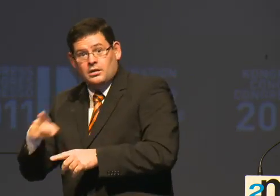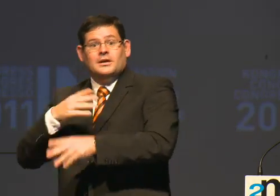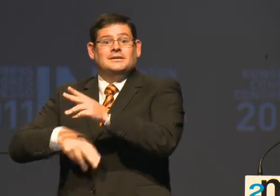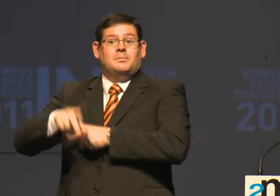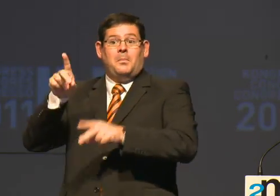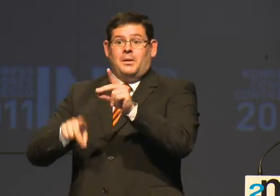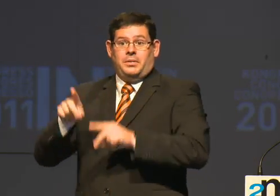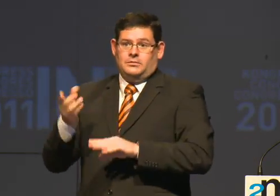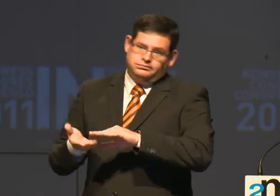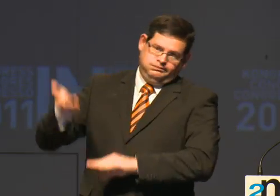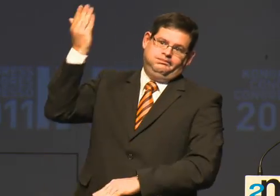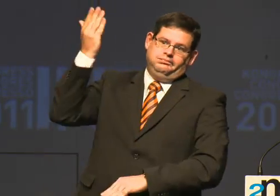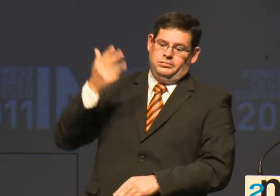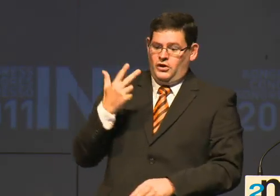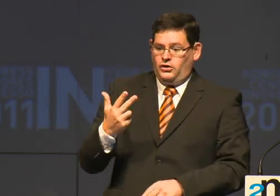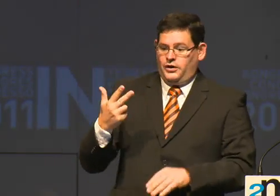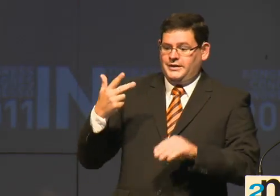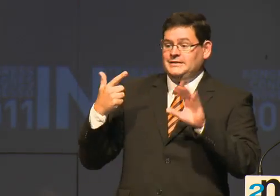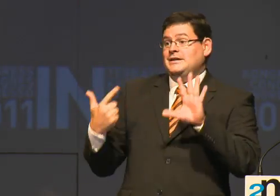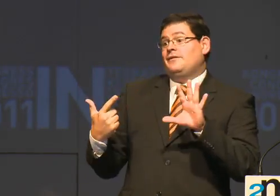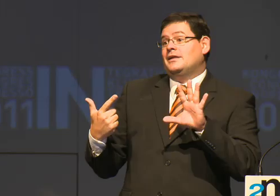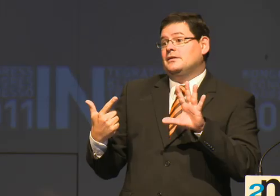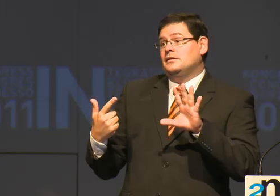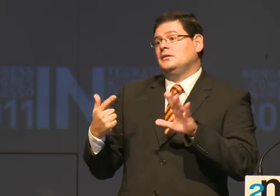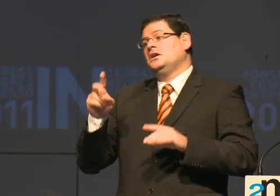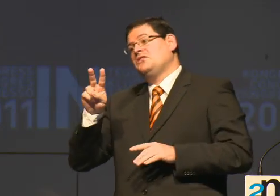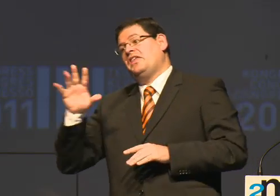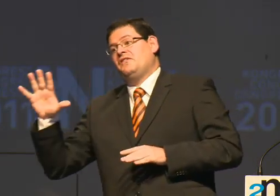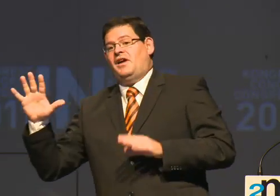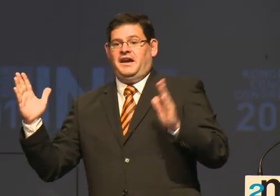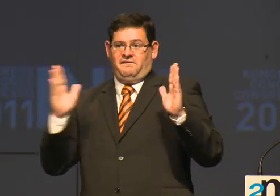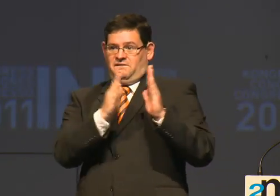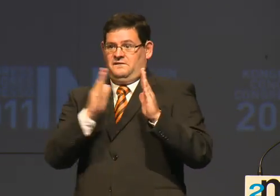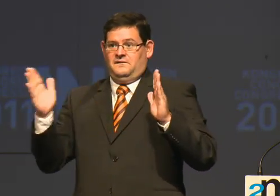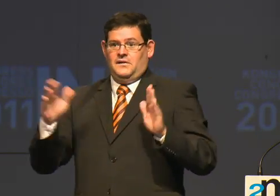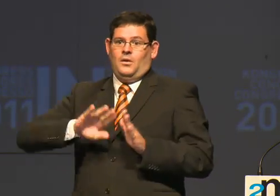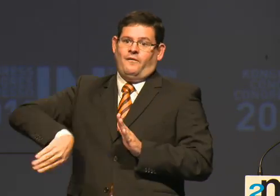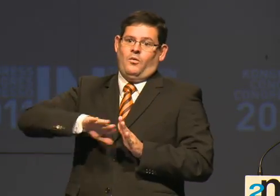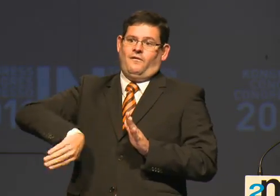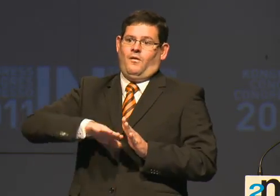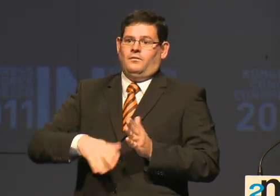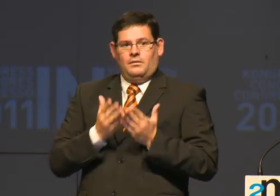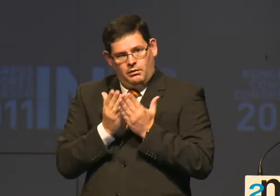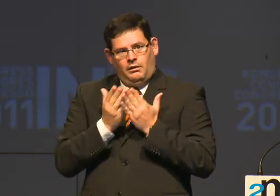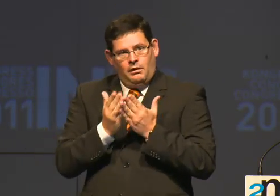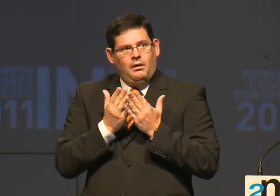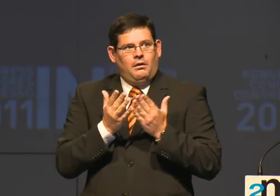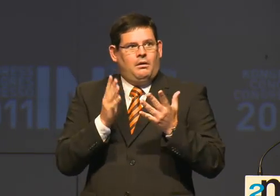on a 17% de personnes qui ne sont pas scolarisées. Et on est à 37% chez les personnes